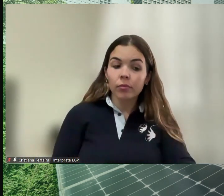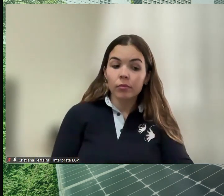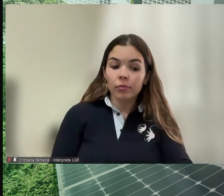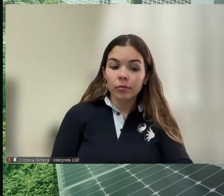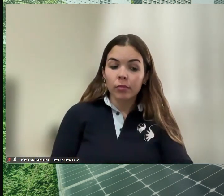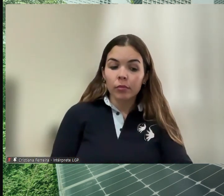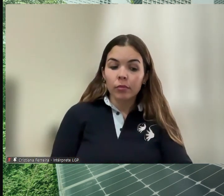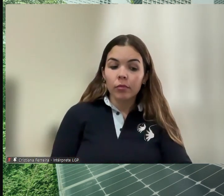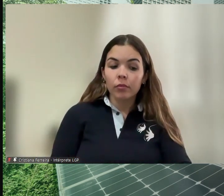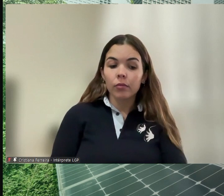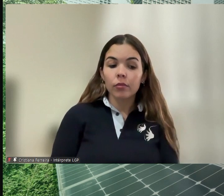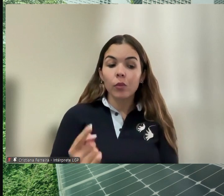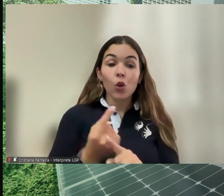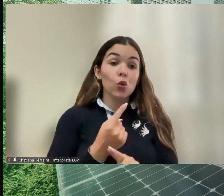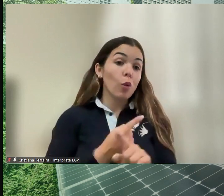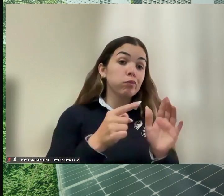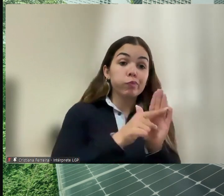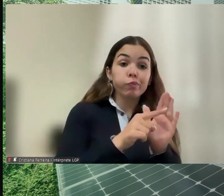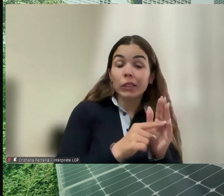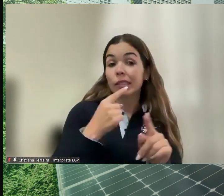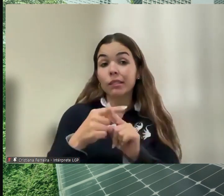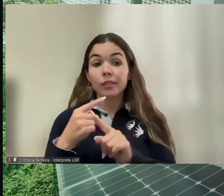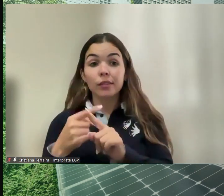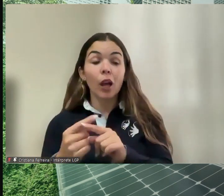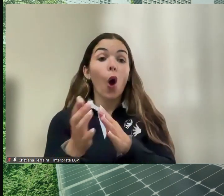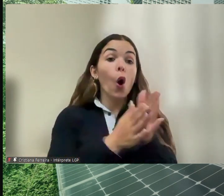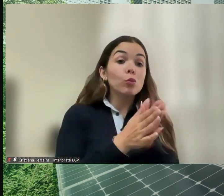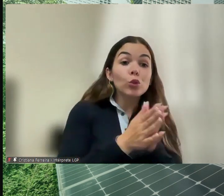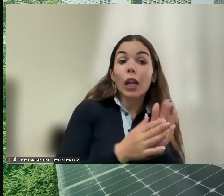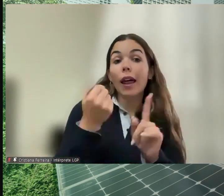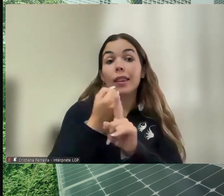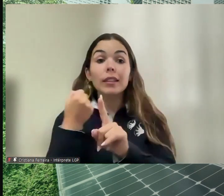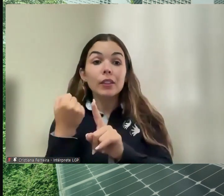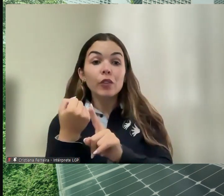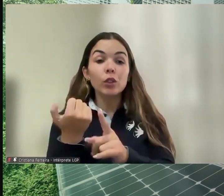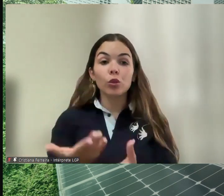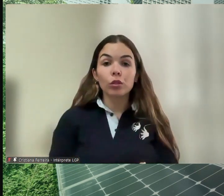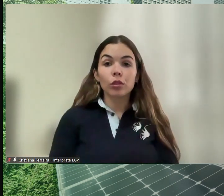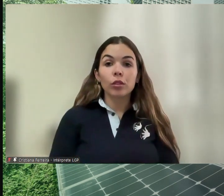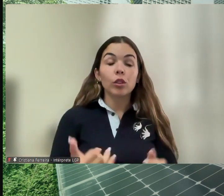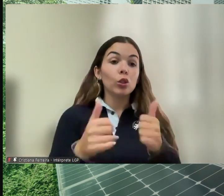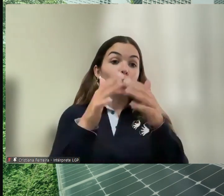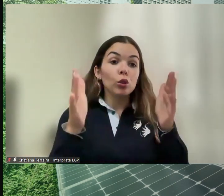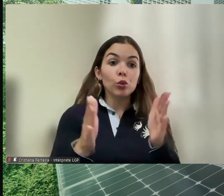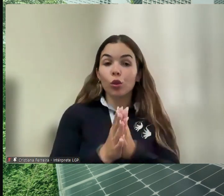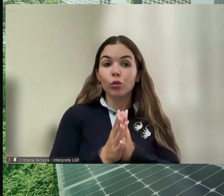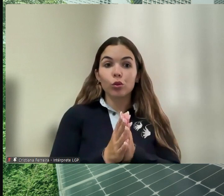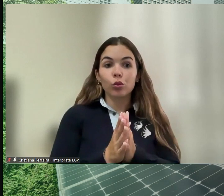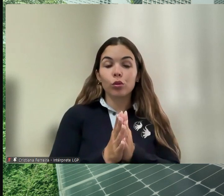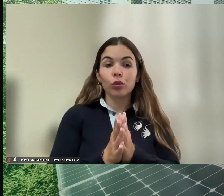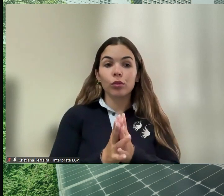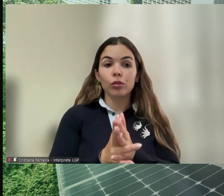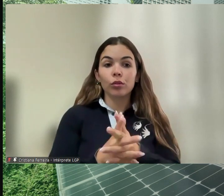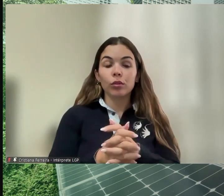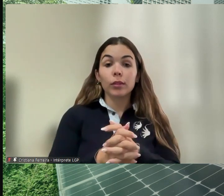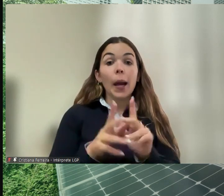as fortalezas, as fragilidades, as oportunidades, os desafios, e todos ficamos